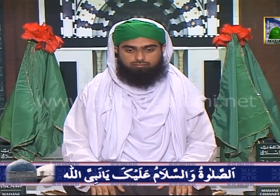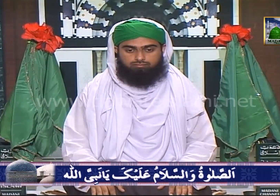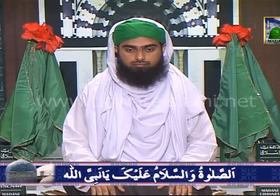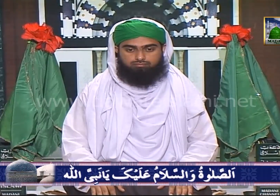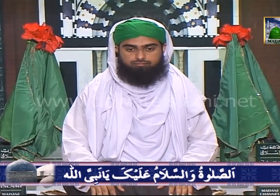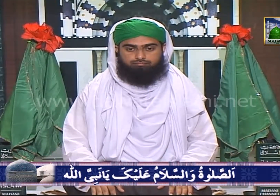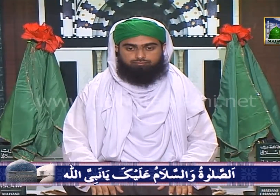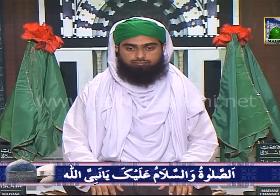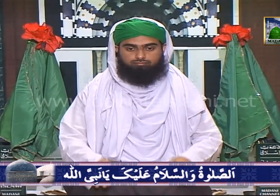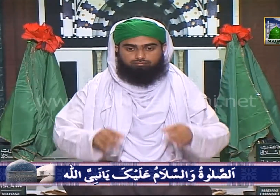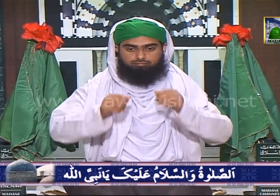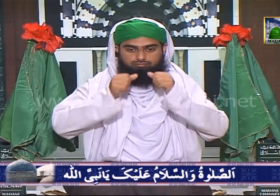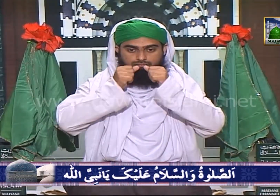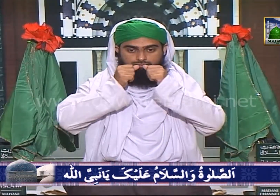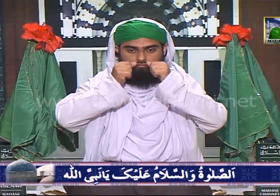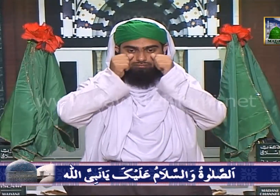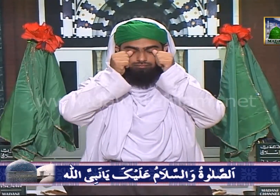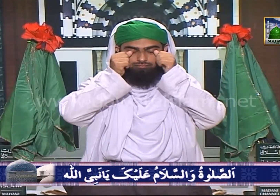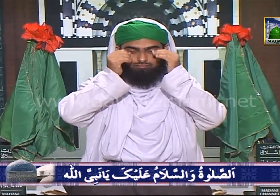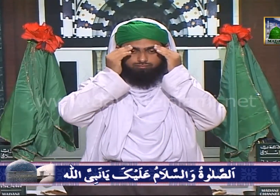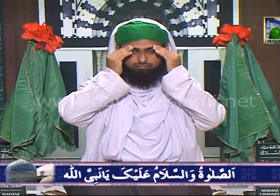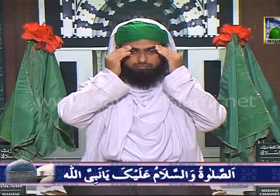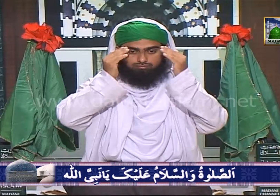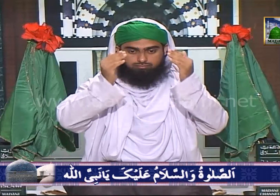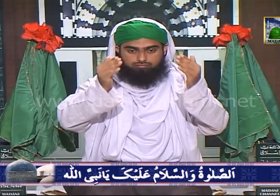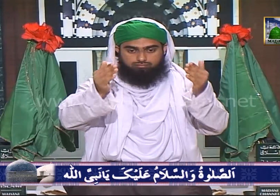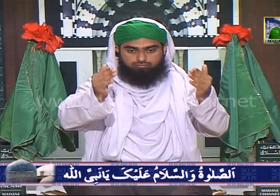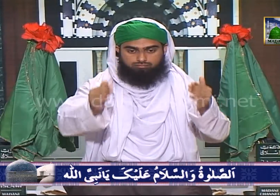الصلاة والسلام عليك يا نبي الله